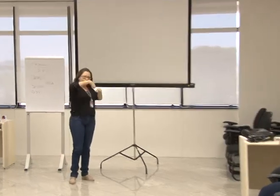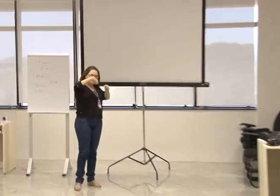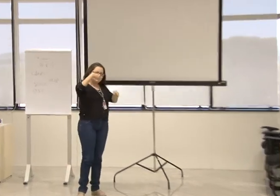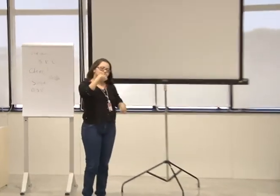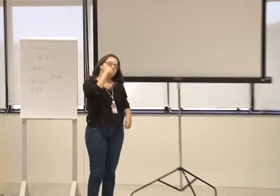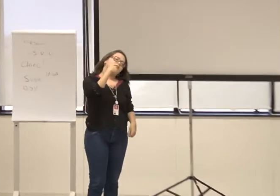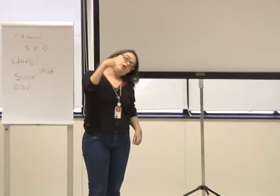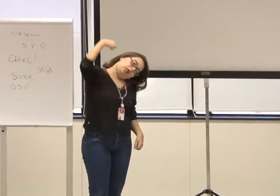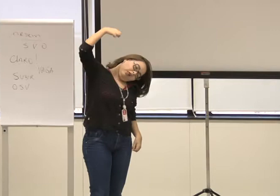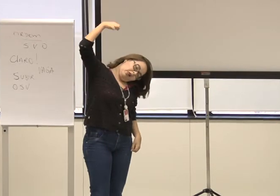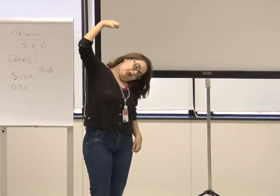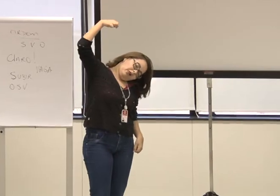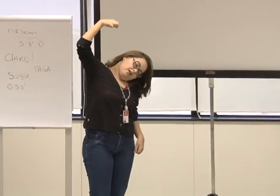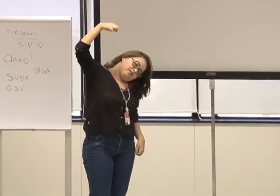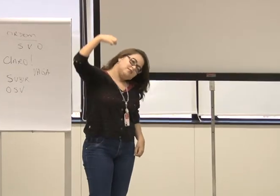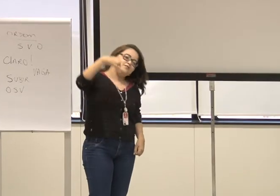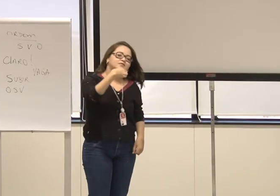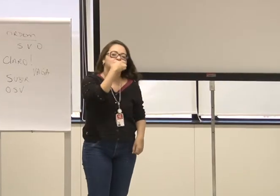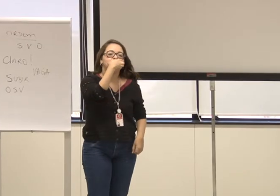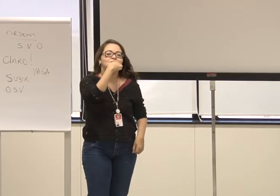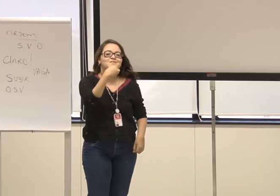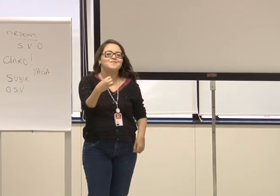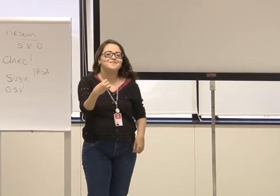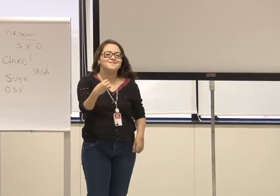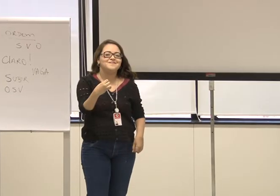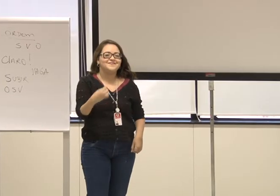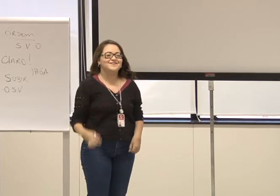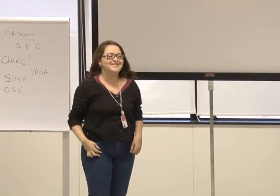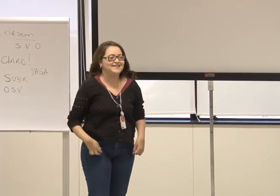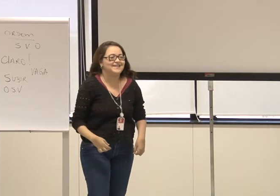cima. A pessoa se suicidou lá no prédio.